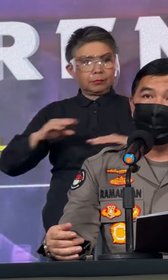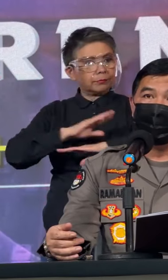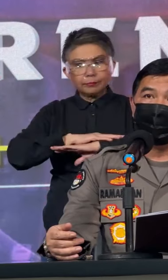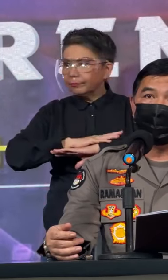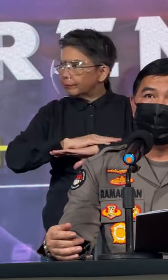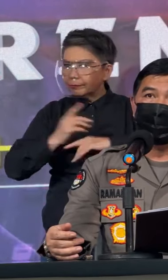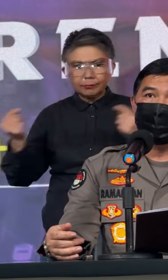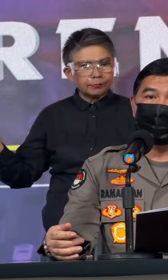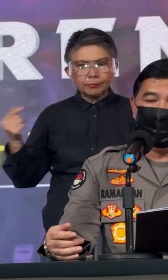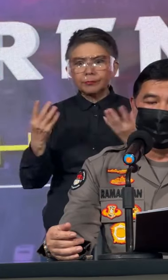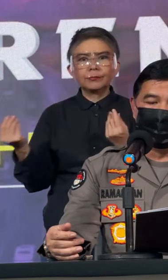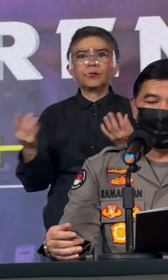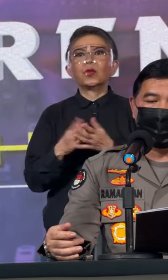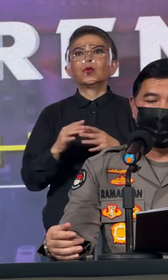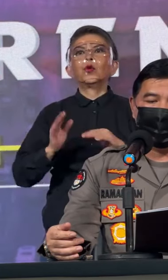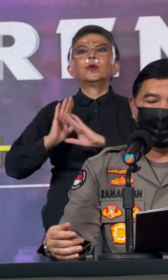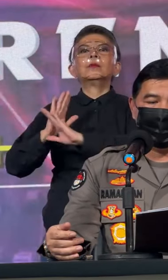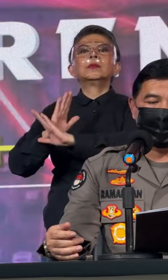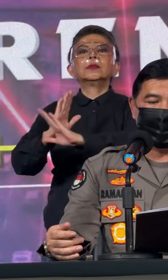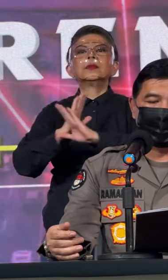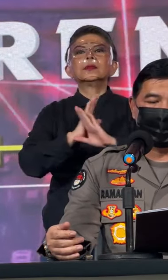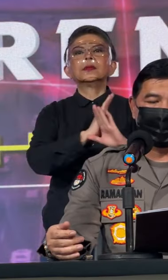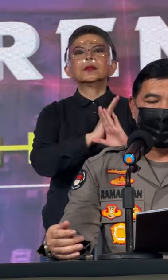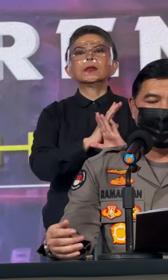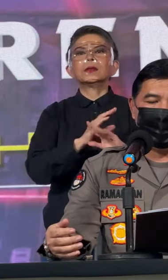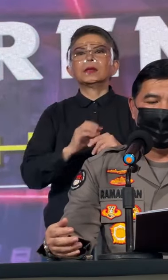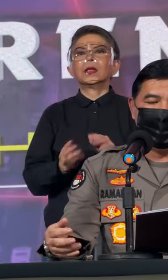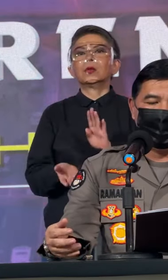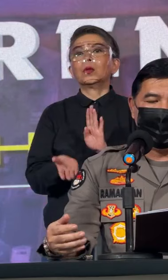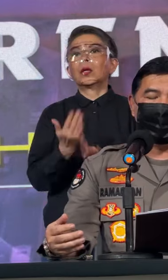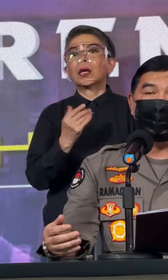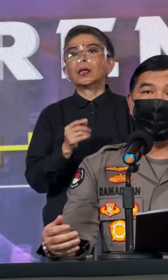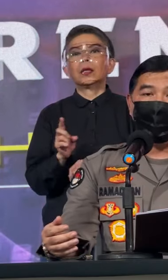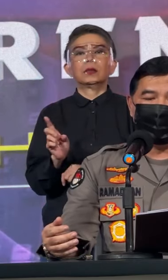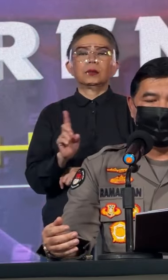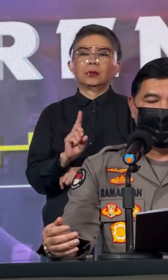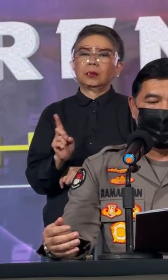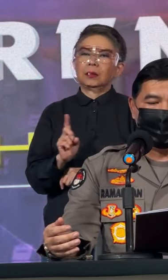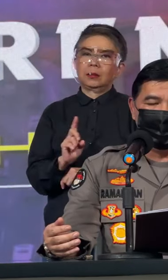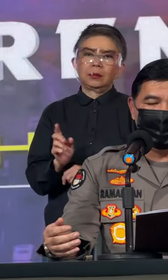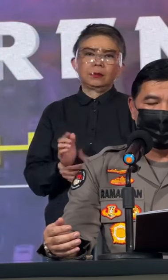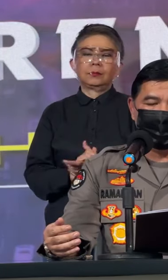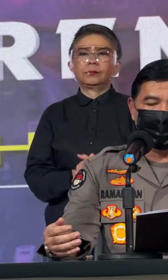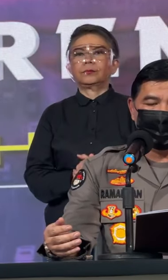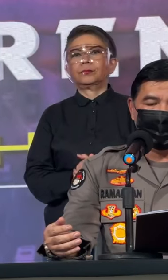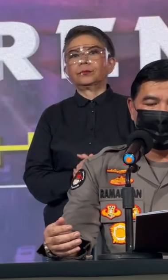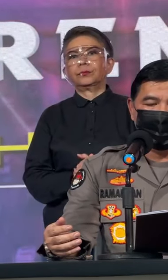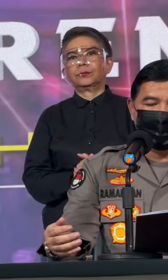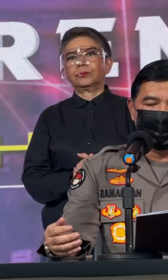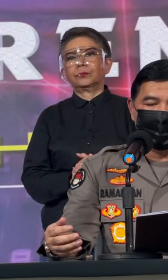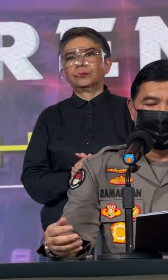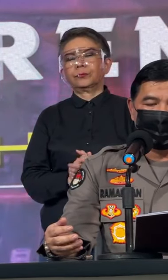tujuannya untuk mencegah serta tidak melakukan aksi apapun